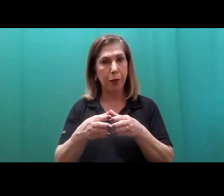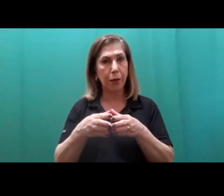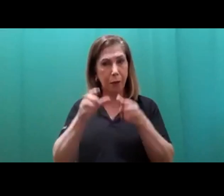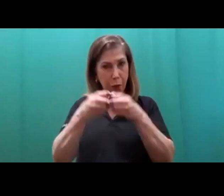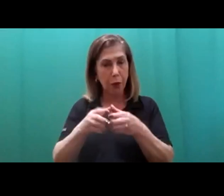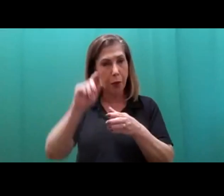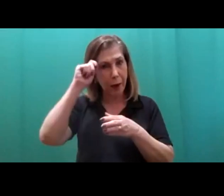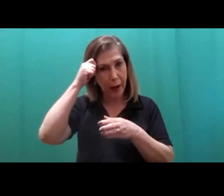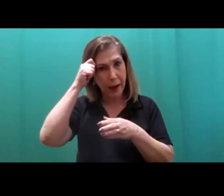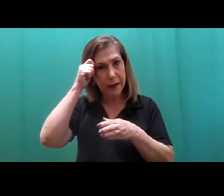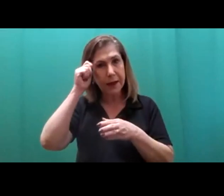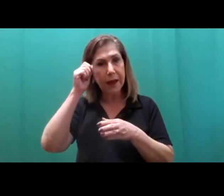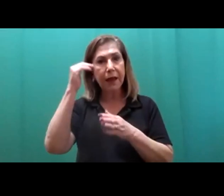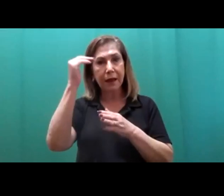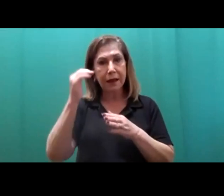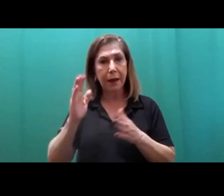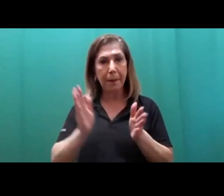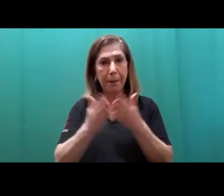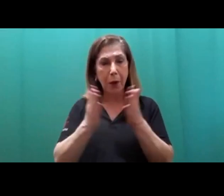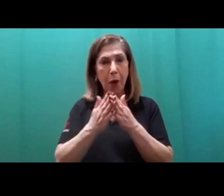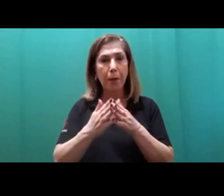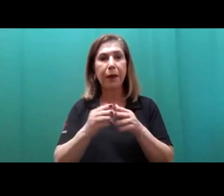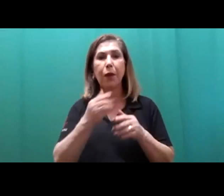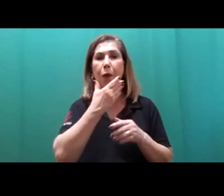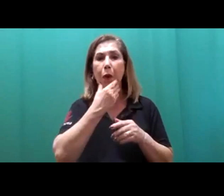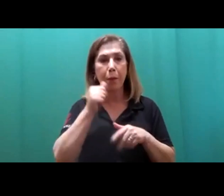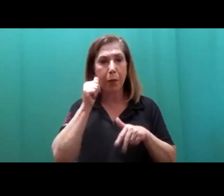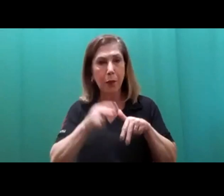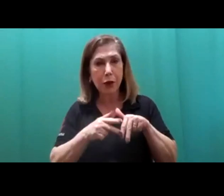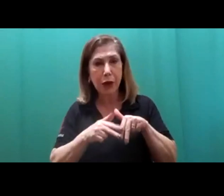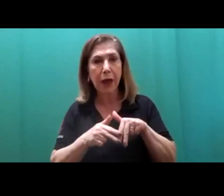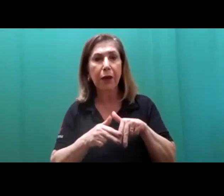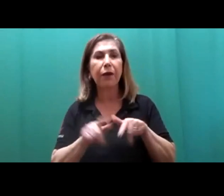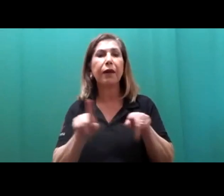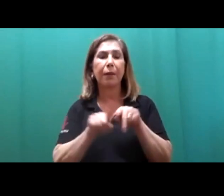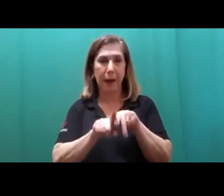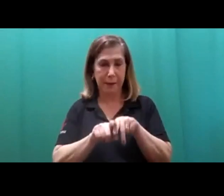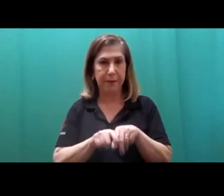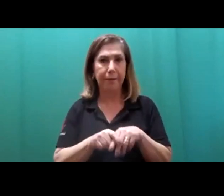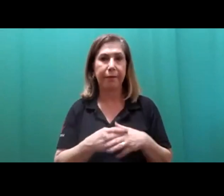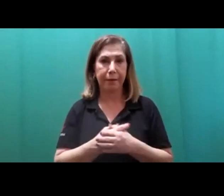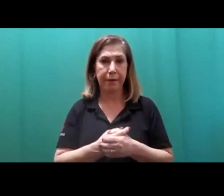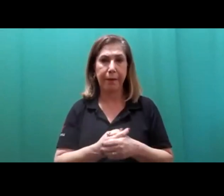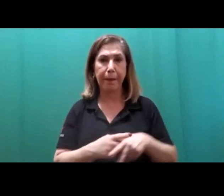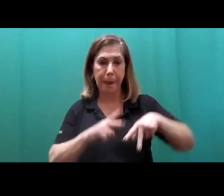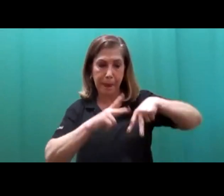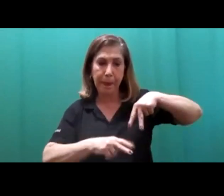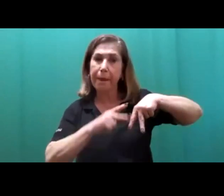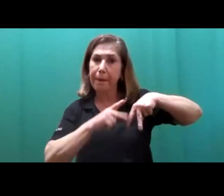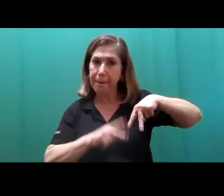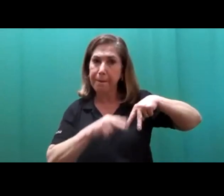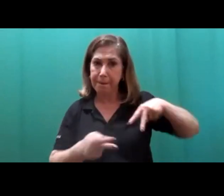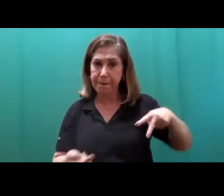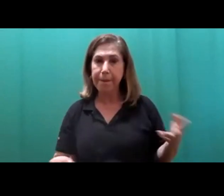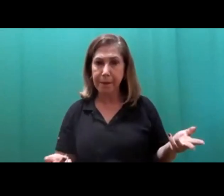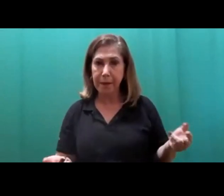raça, classe, gênero e a questão da orientação sexual. Tá? Então, essa é a primeira coisa que eu queria entender.